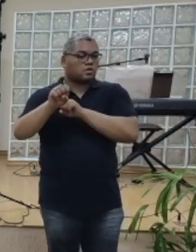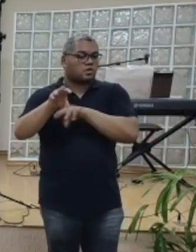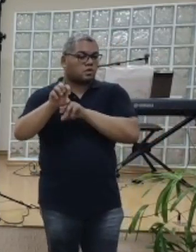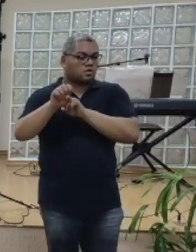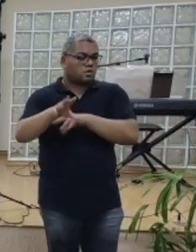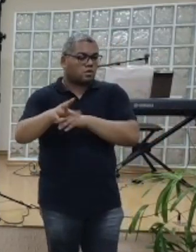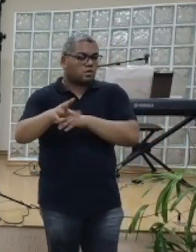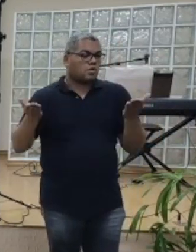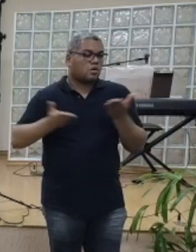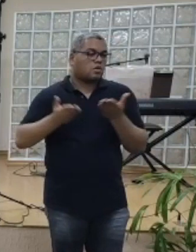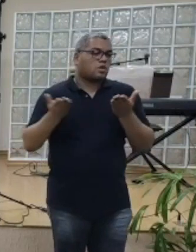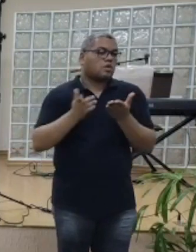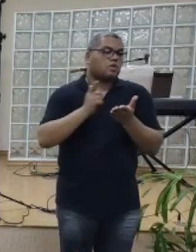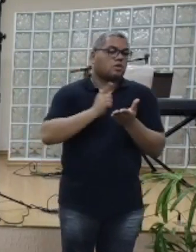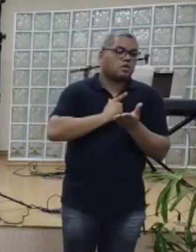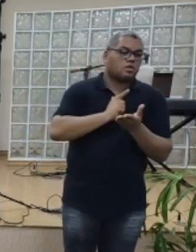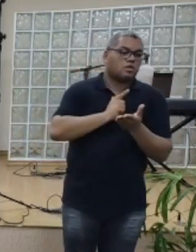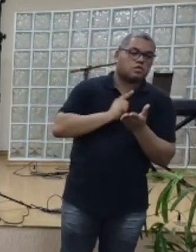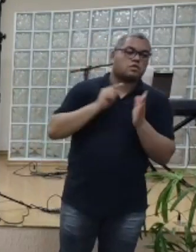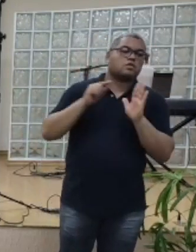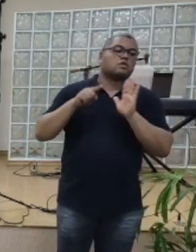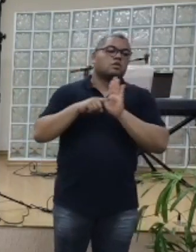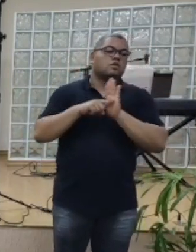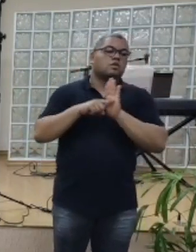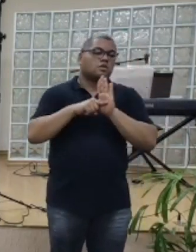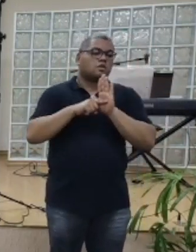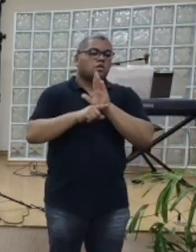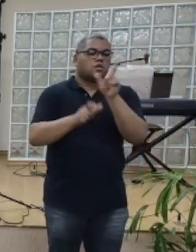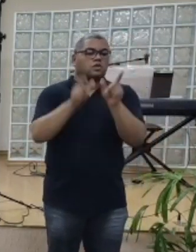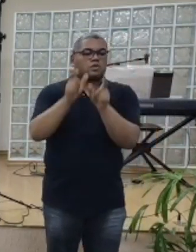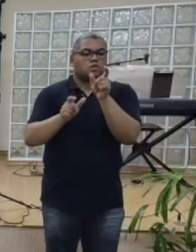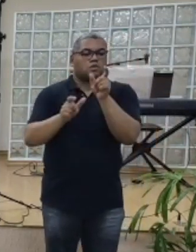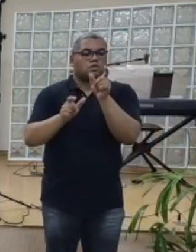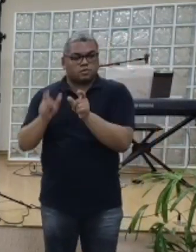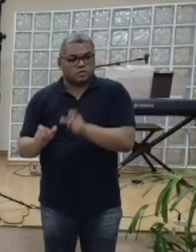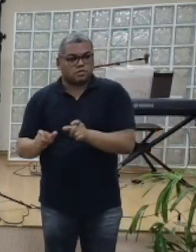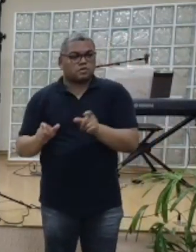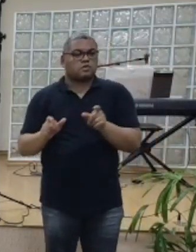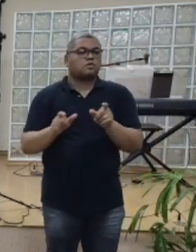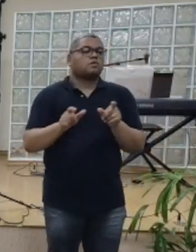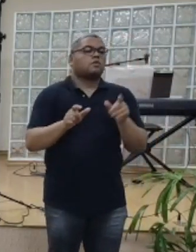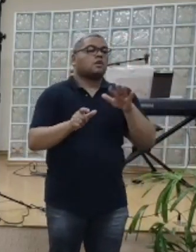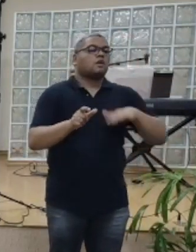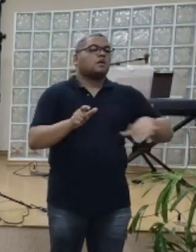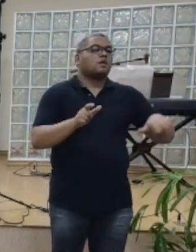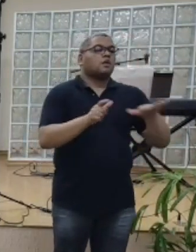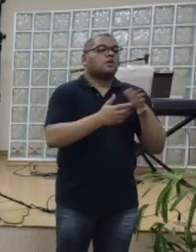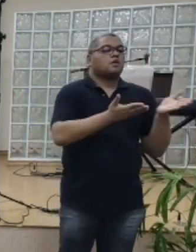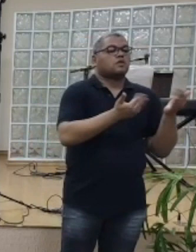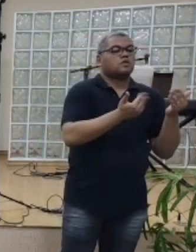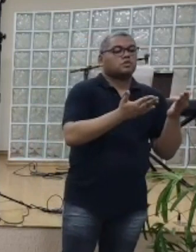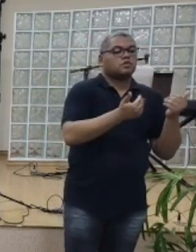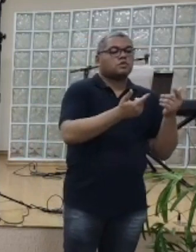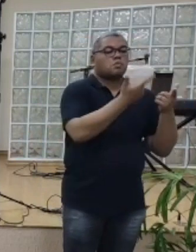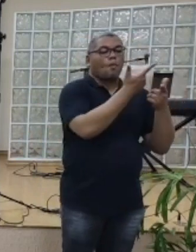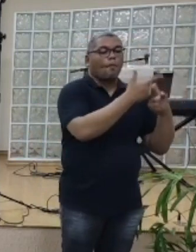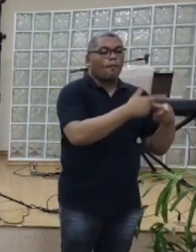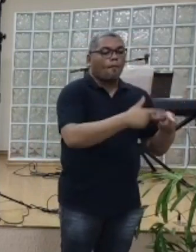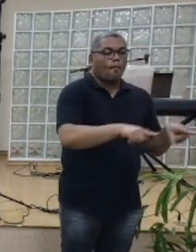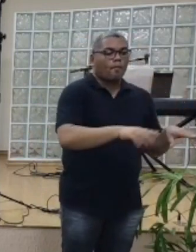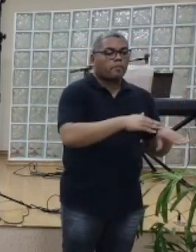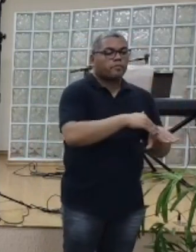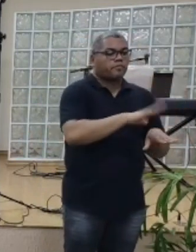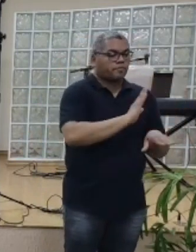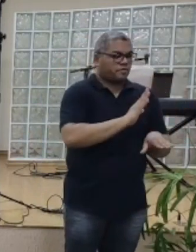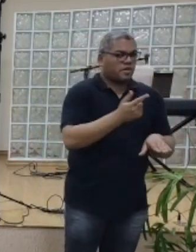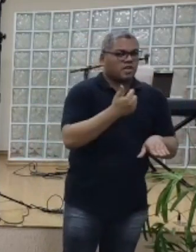na classe de escola dominical, sei que a classe de mocidade estava mais vazia. Ela fala assim: pastor, mas o senhor vai pegar no pé de alguém? Eu